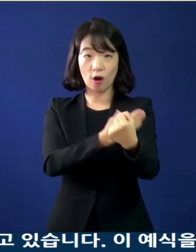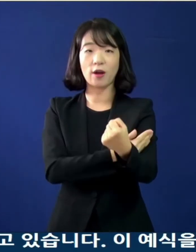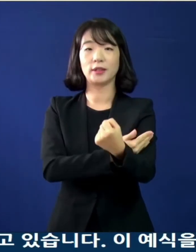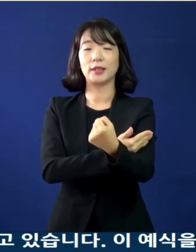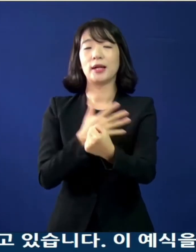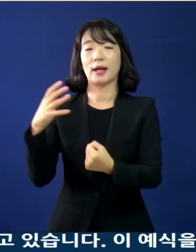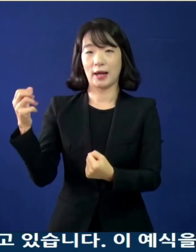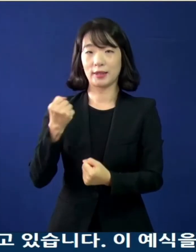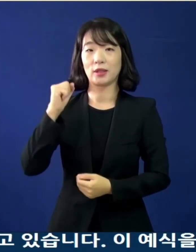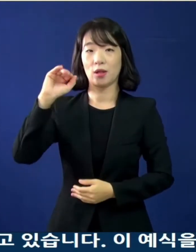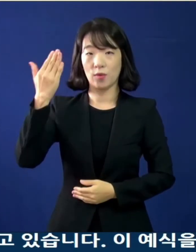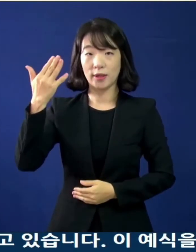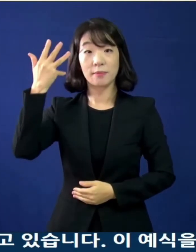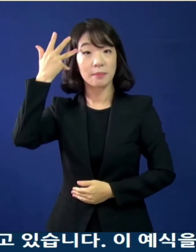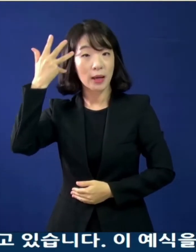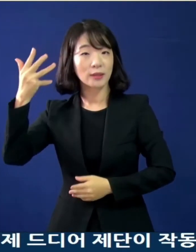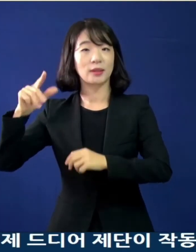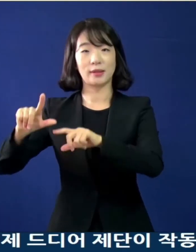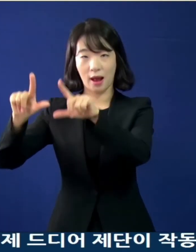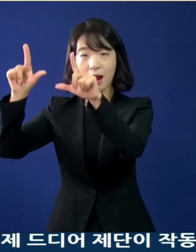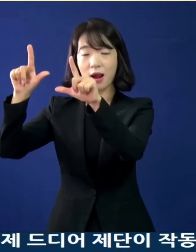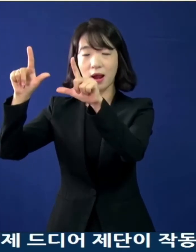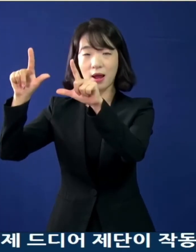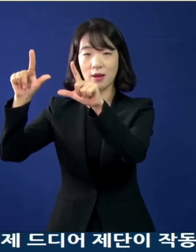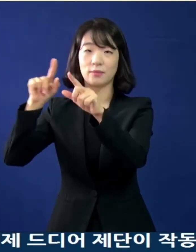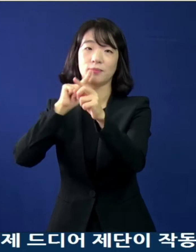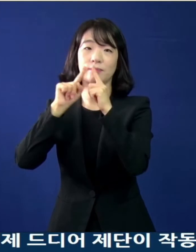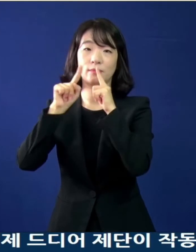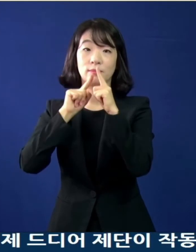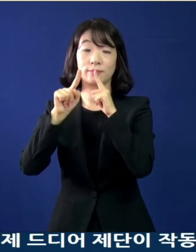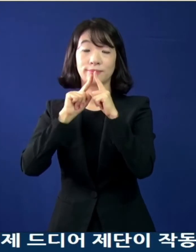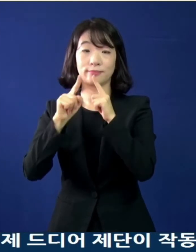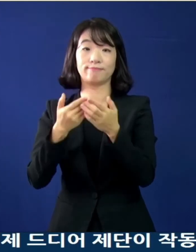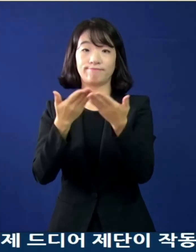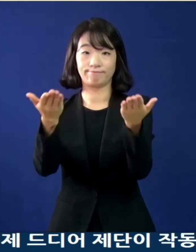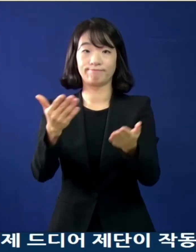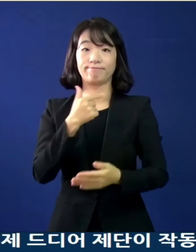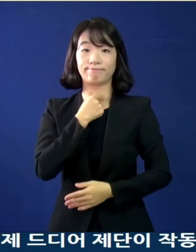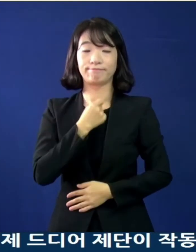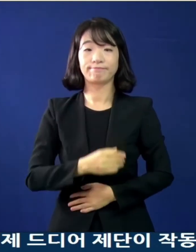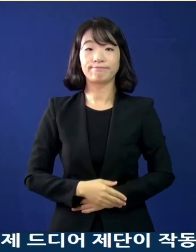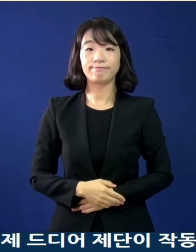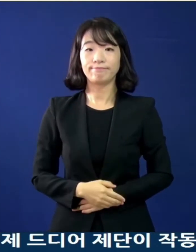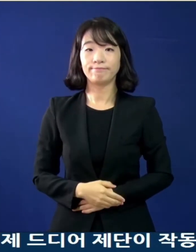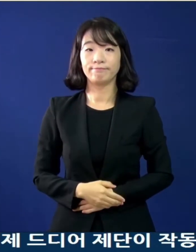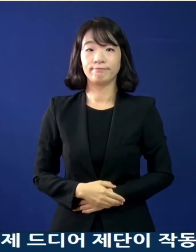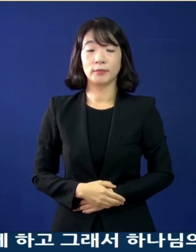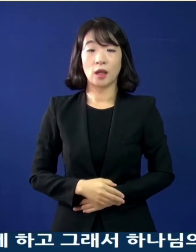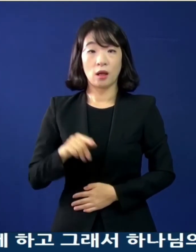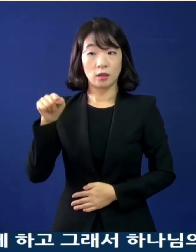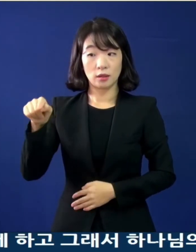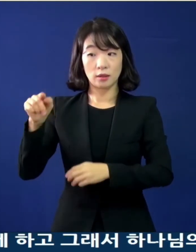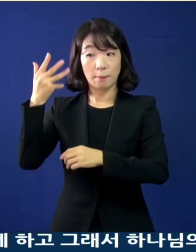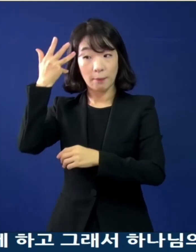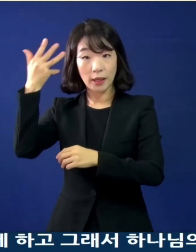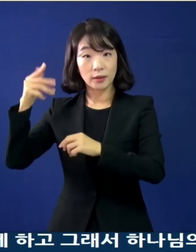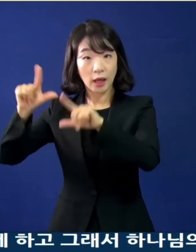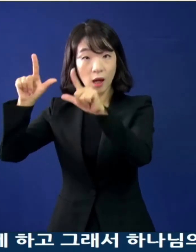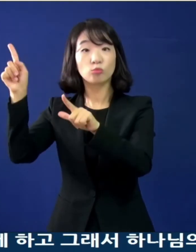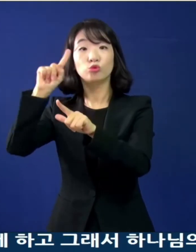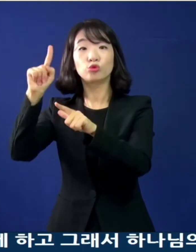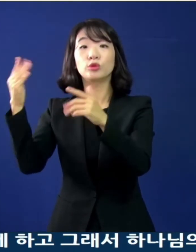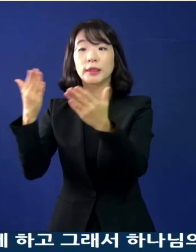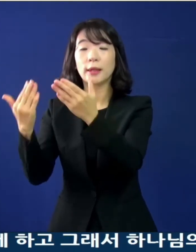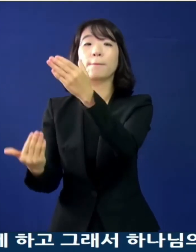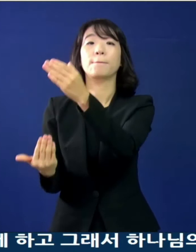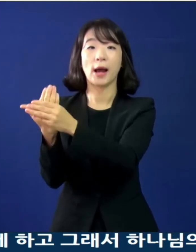이런 놀라운 장면이다 말할 수 있겠습니다. 자, 무슨 일이 일어났는지 오늘 이제 본문으로 옵니다.